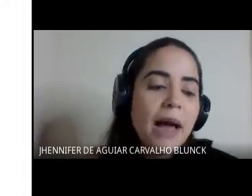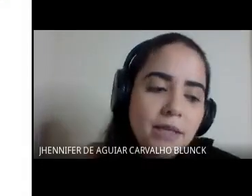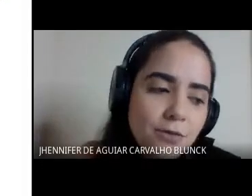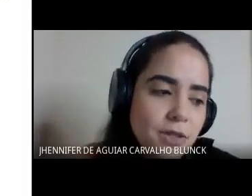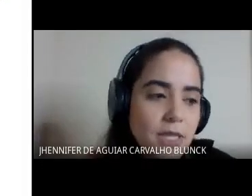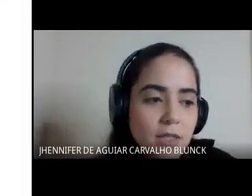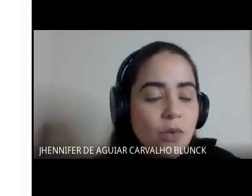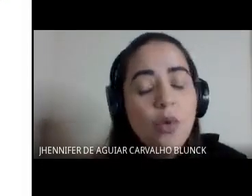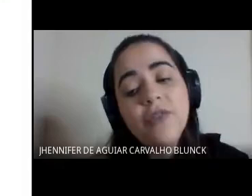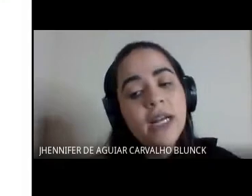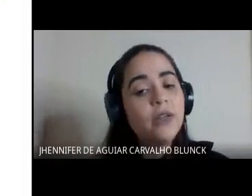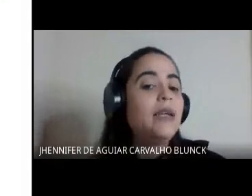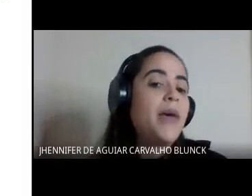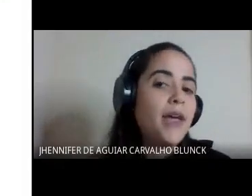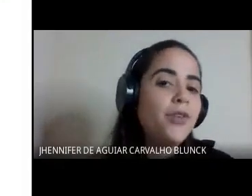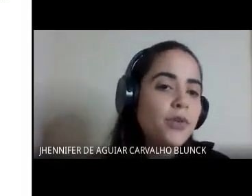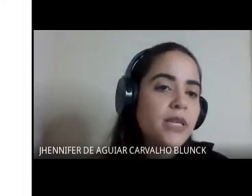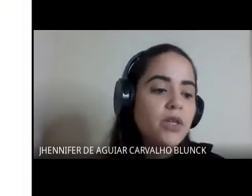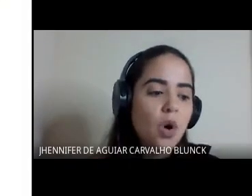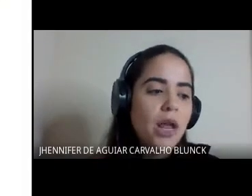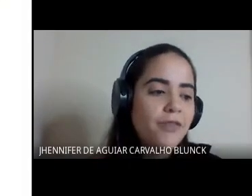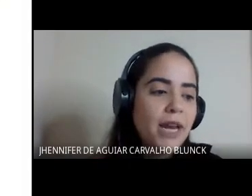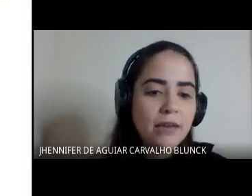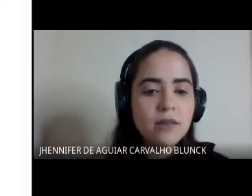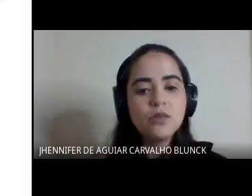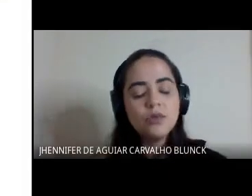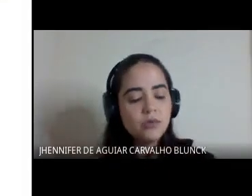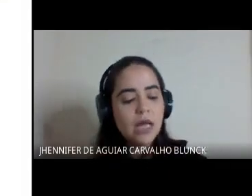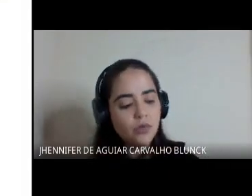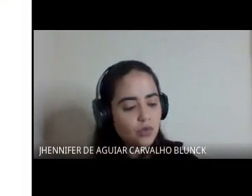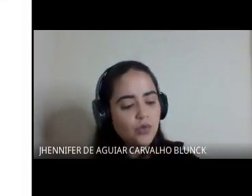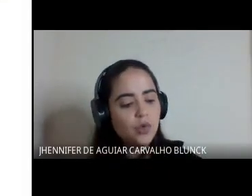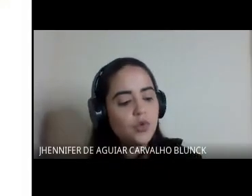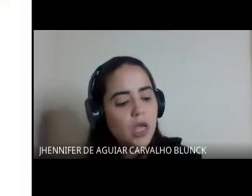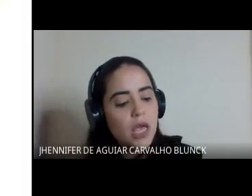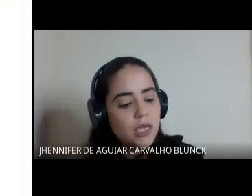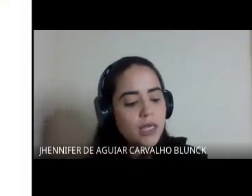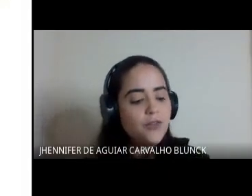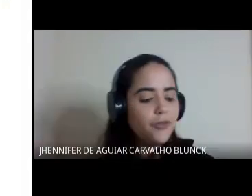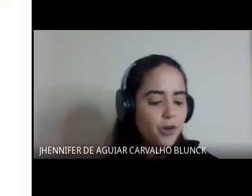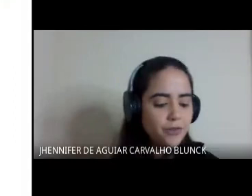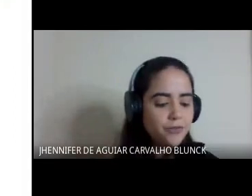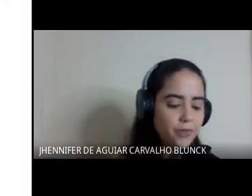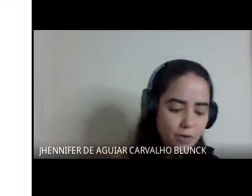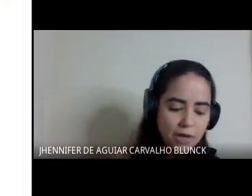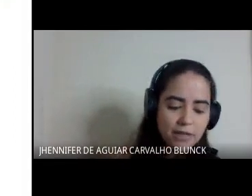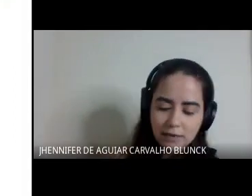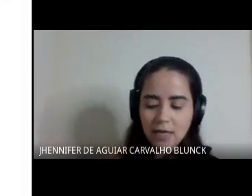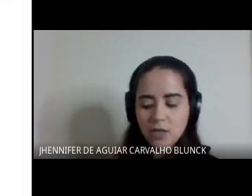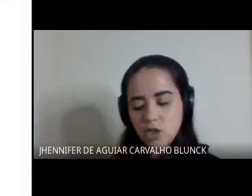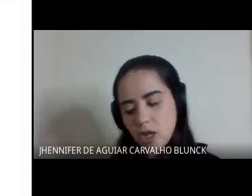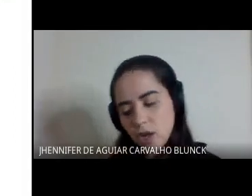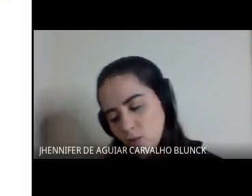São Francisco, o governador Lindenberg ficou sendo a escola referência. Então, todos os alunos surdos que forem